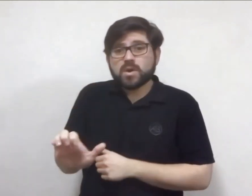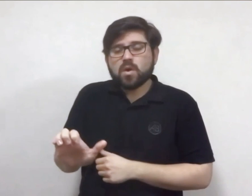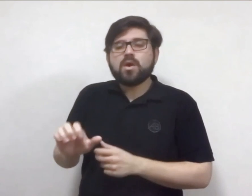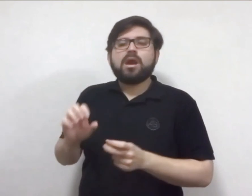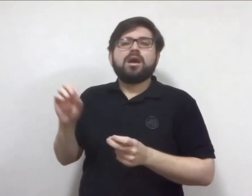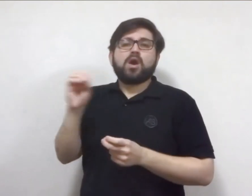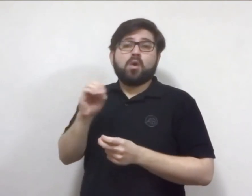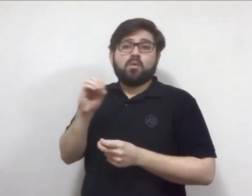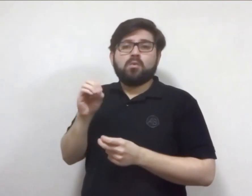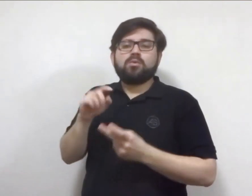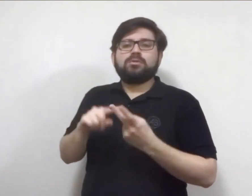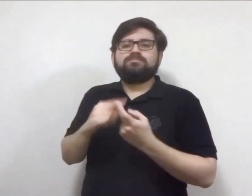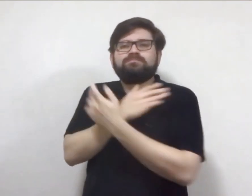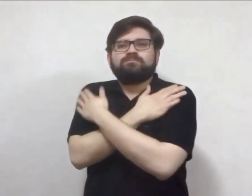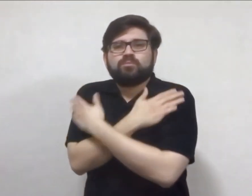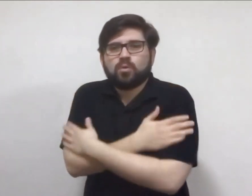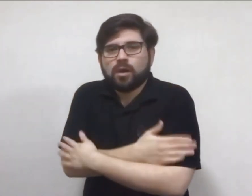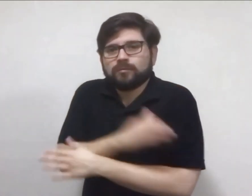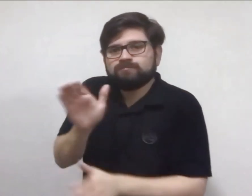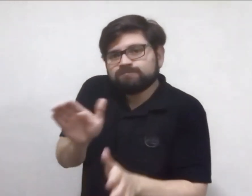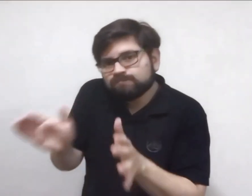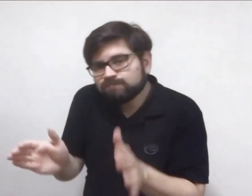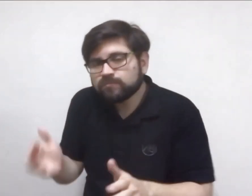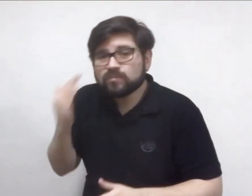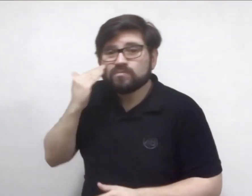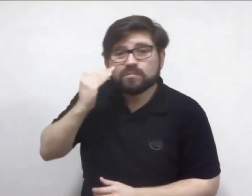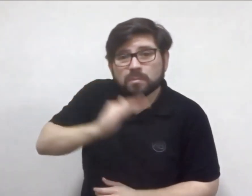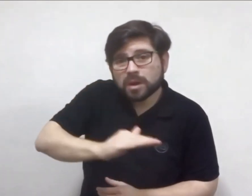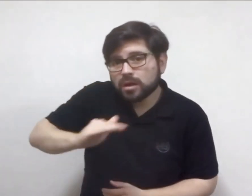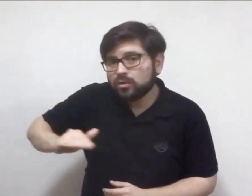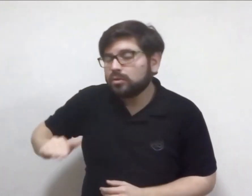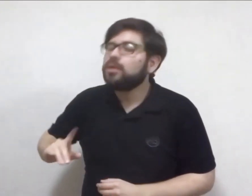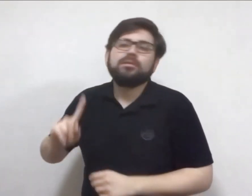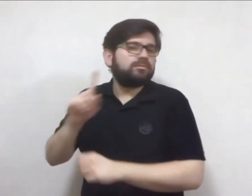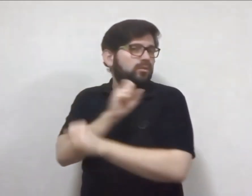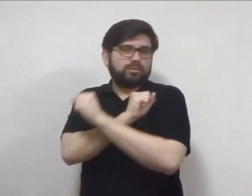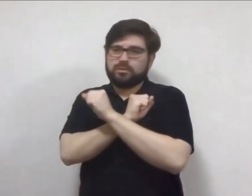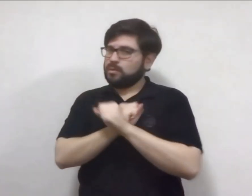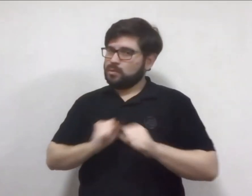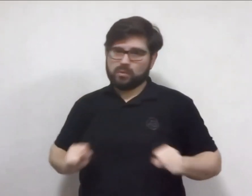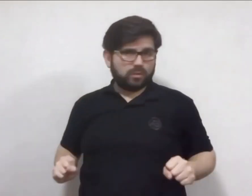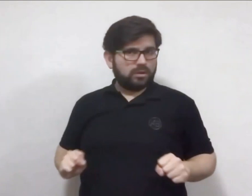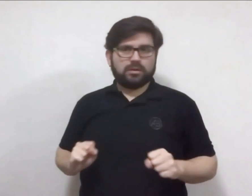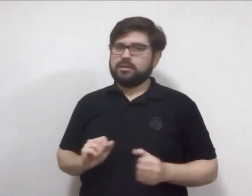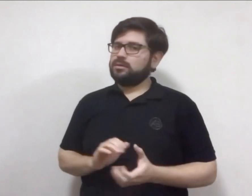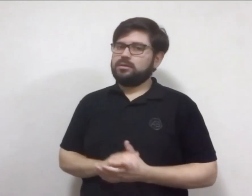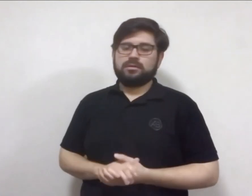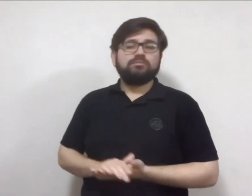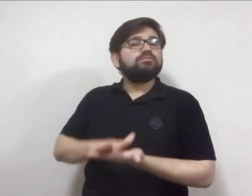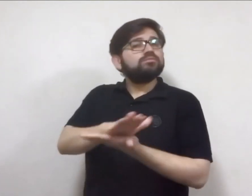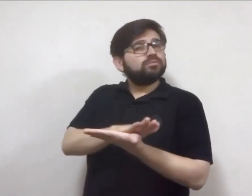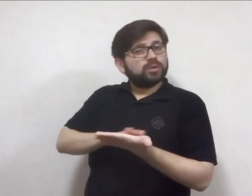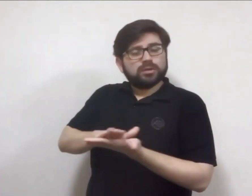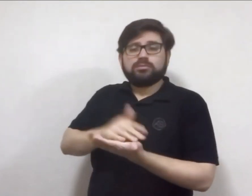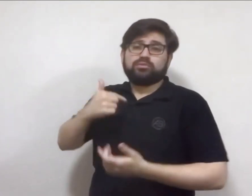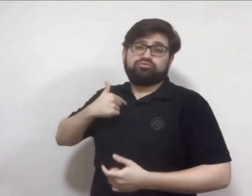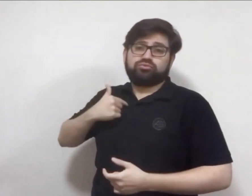comete violación o toca a un niño sin su permiso. Eso no se puede hacer.